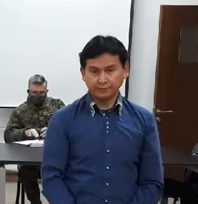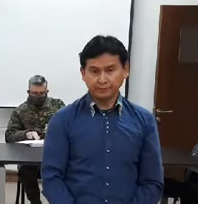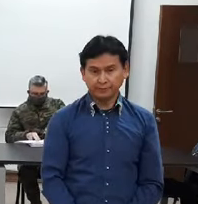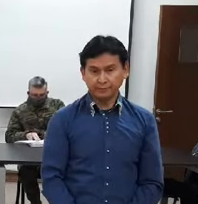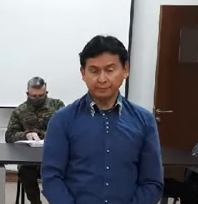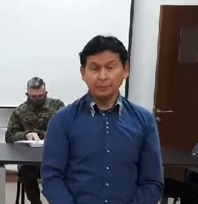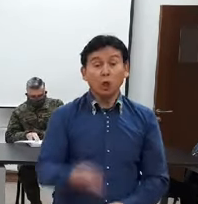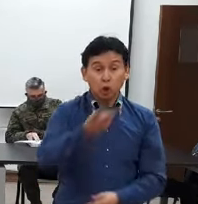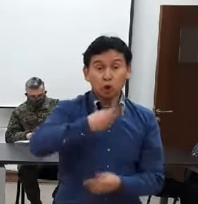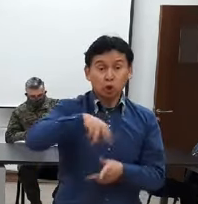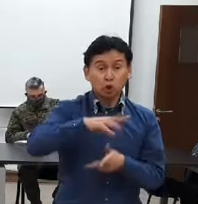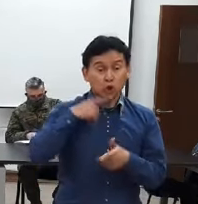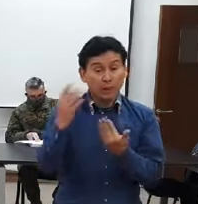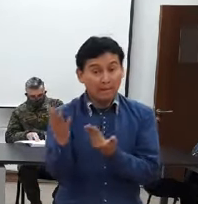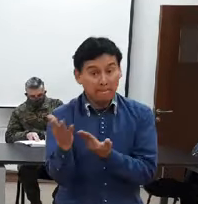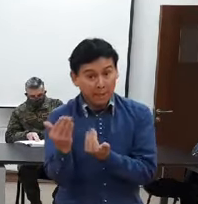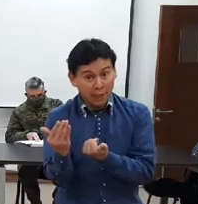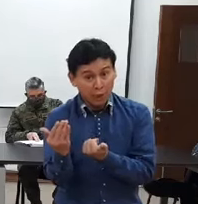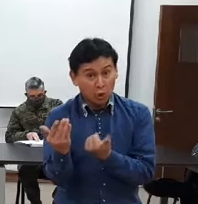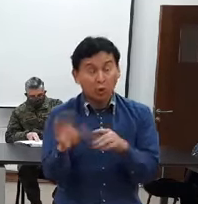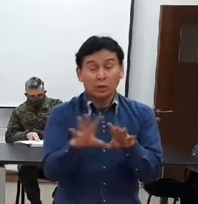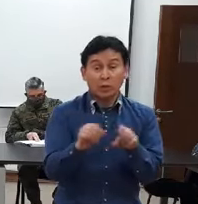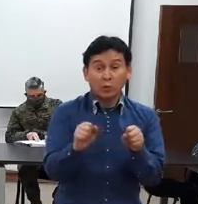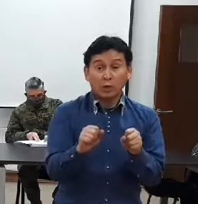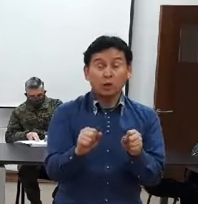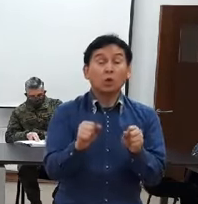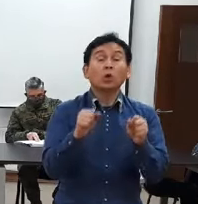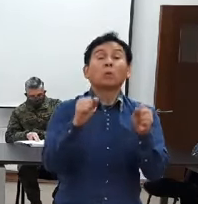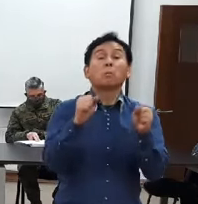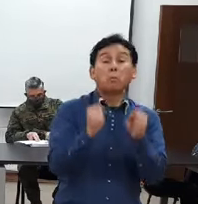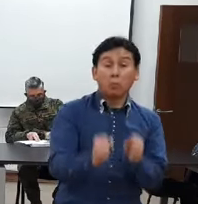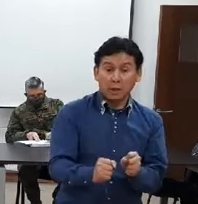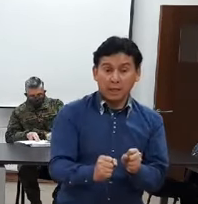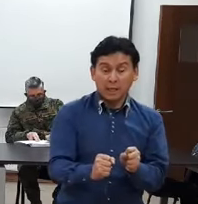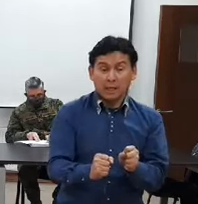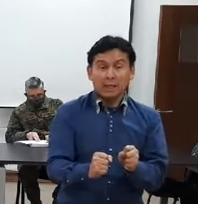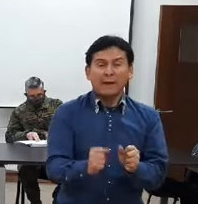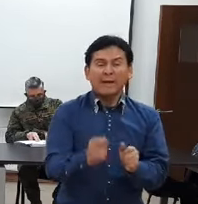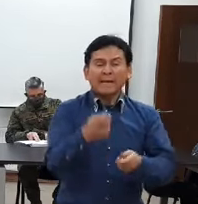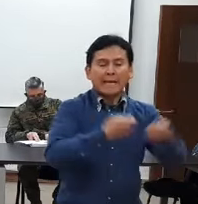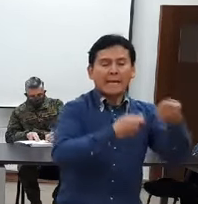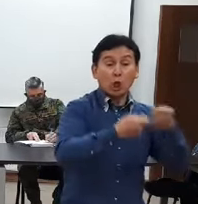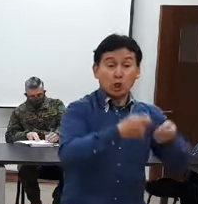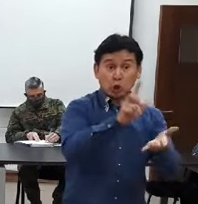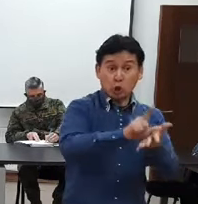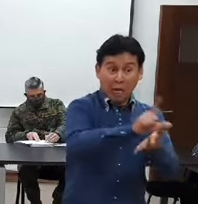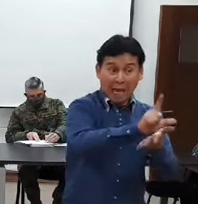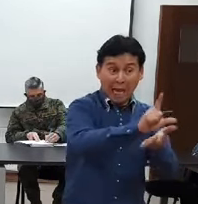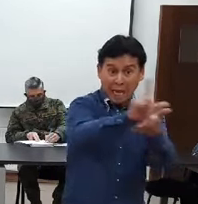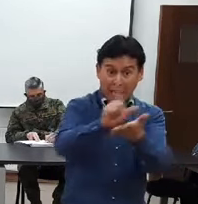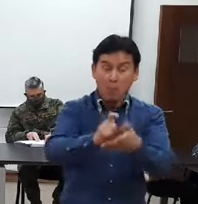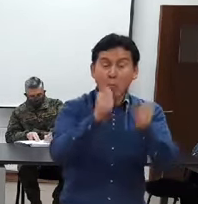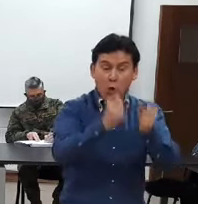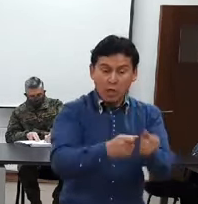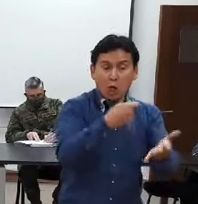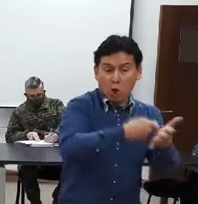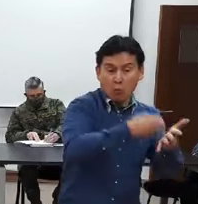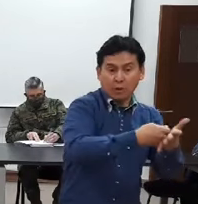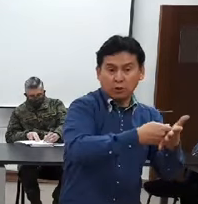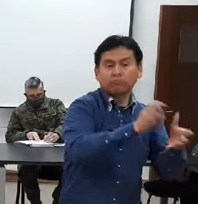Nosotros esperamos, de acuerdo a la disponibilidad de los proveedores locales, poder partir,